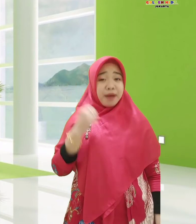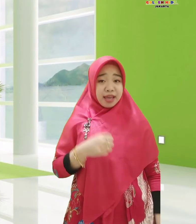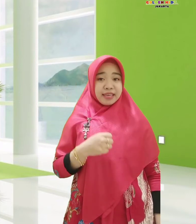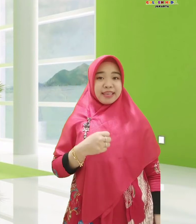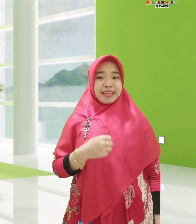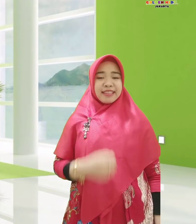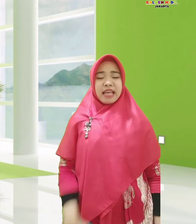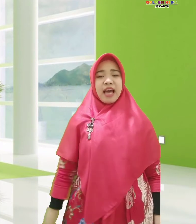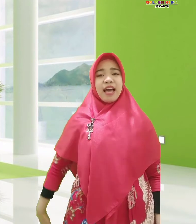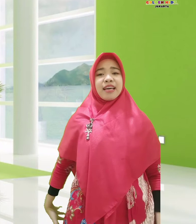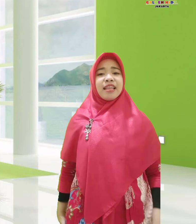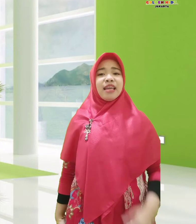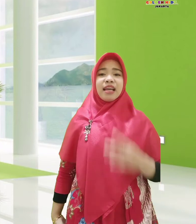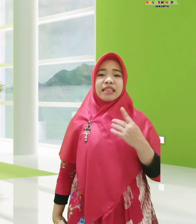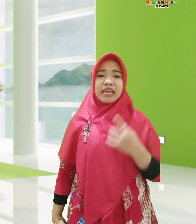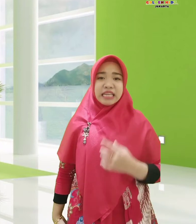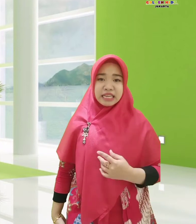baik. Nah, kata-kata ini